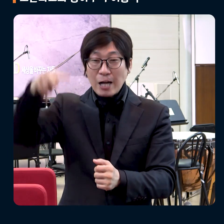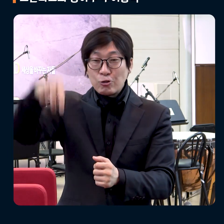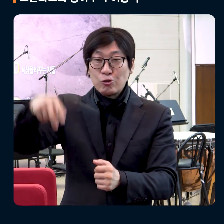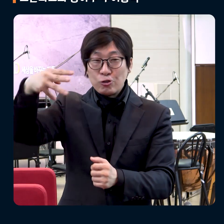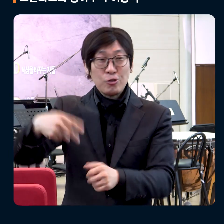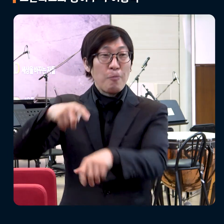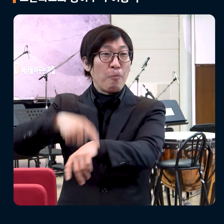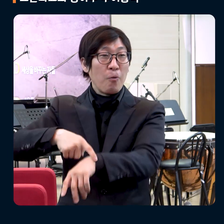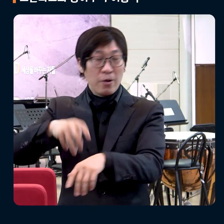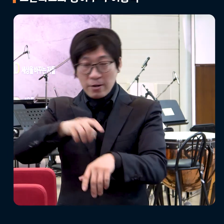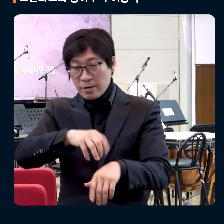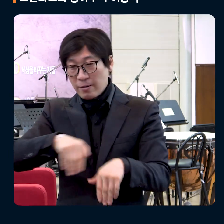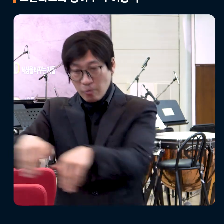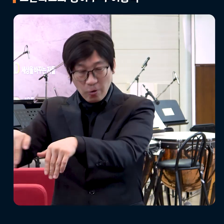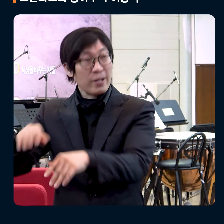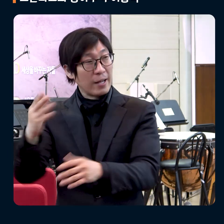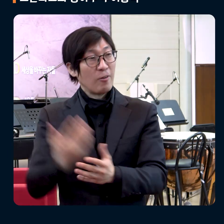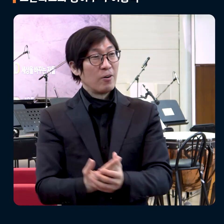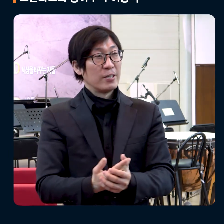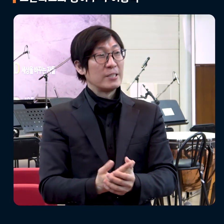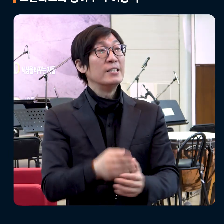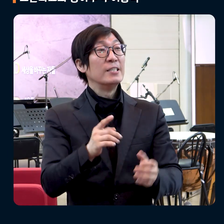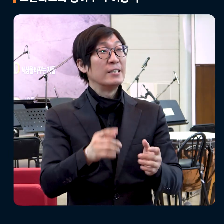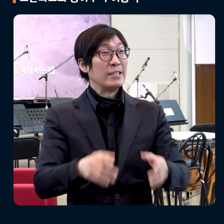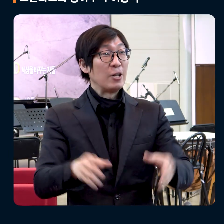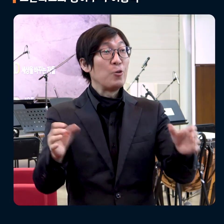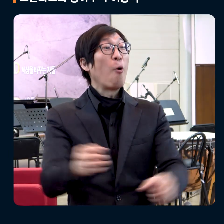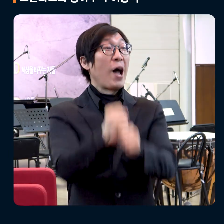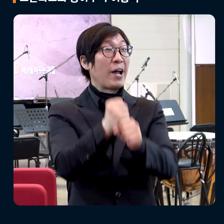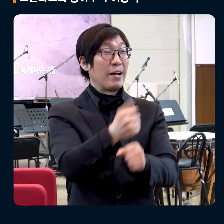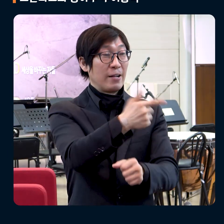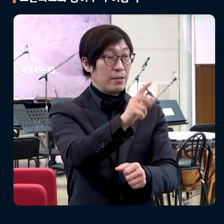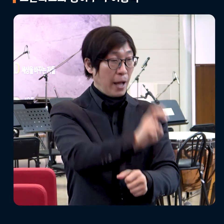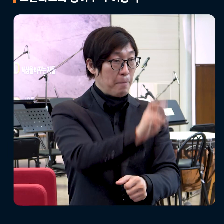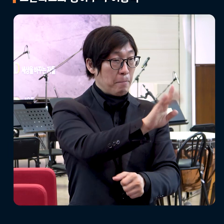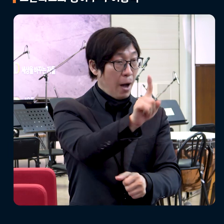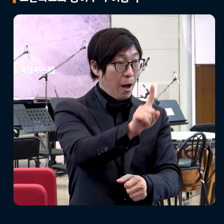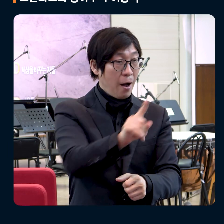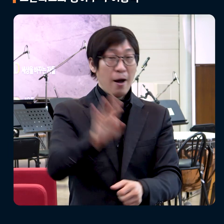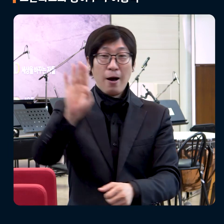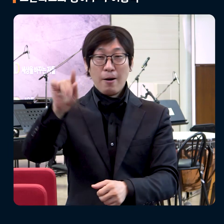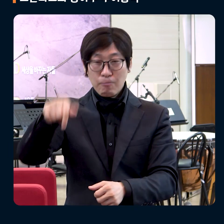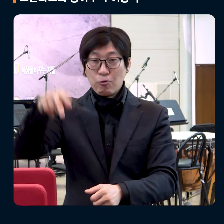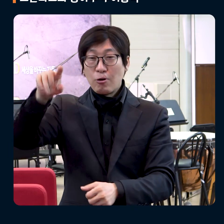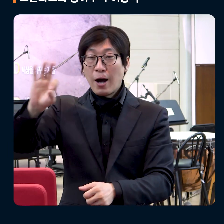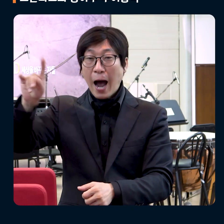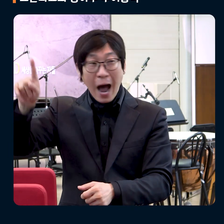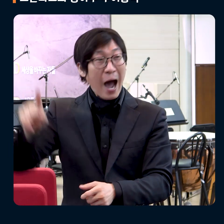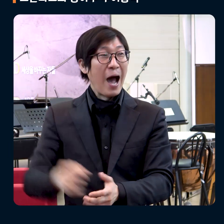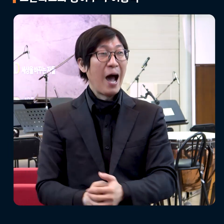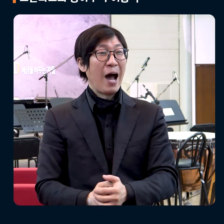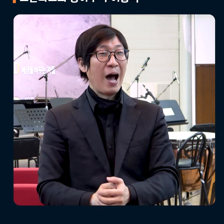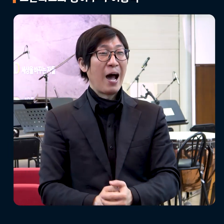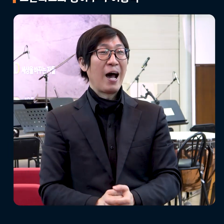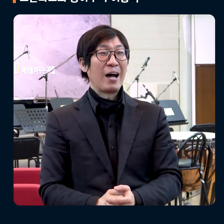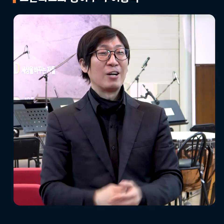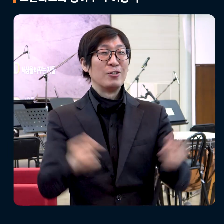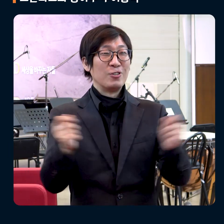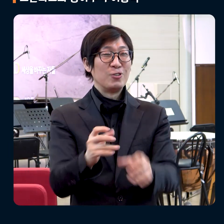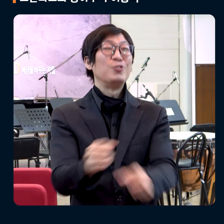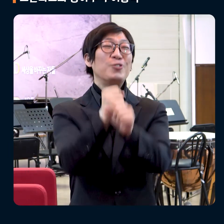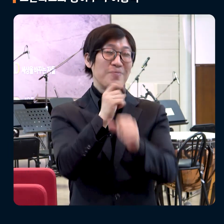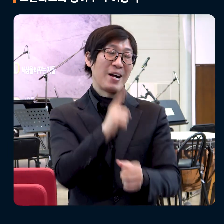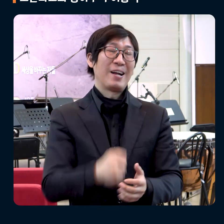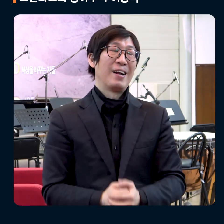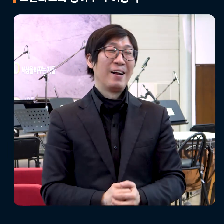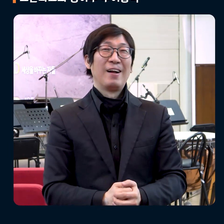선해요. 그날 밤 있잖아요. 자려고 눈에 감았는데 남밭, 부갓 이런 것만 생각이 나는